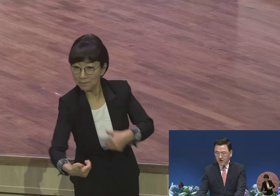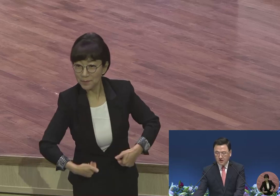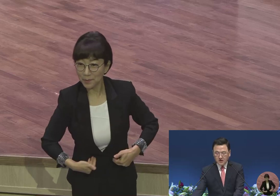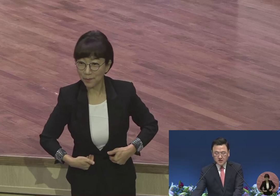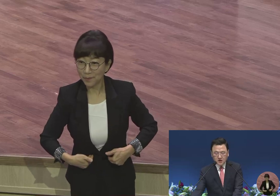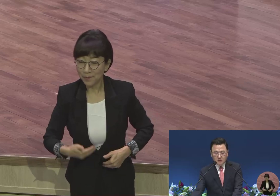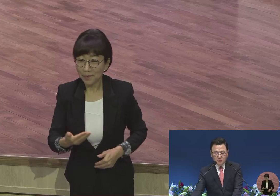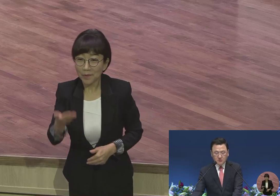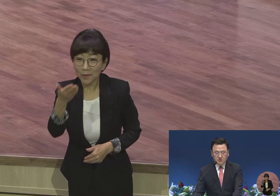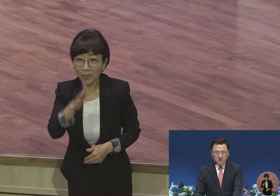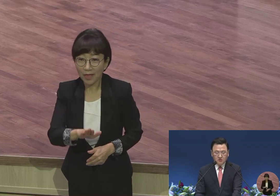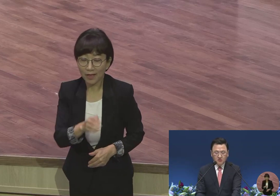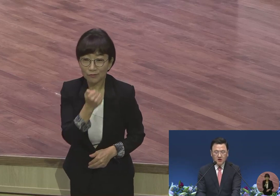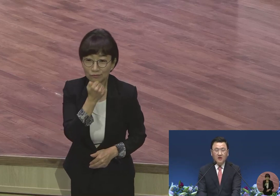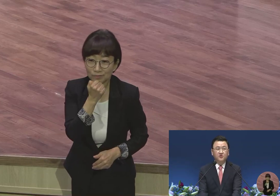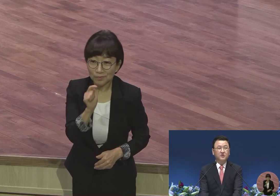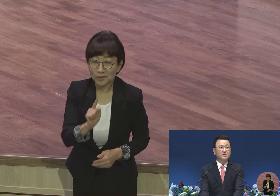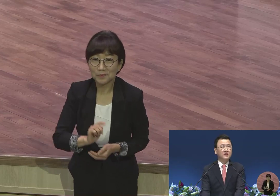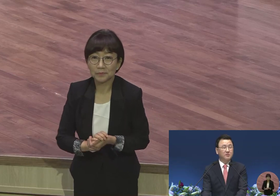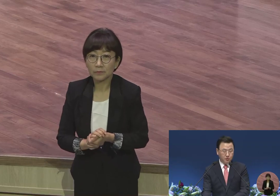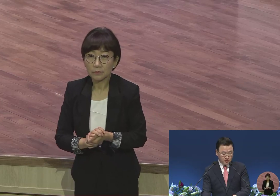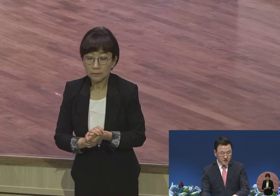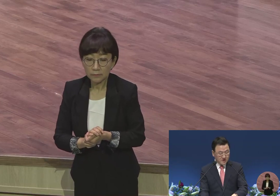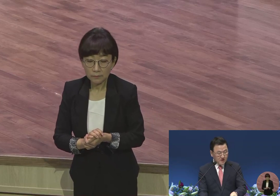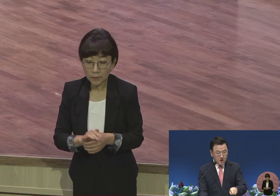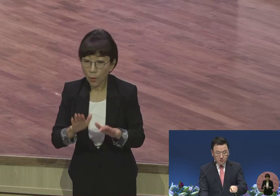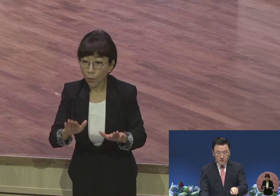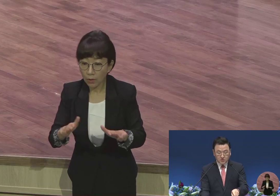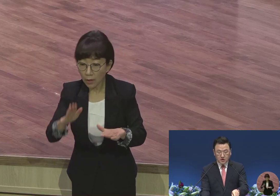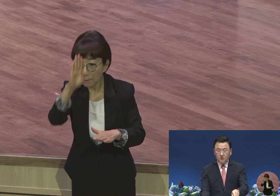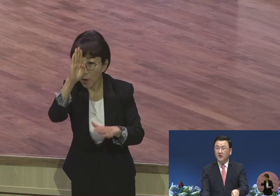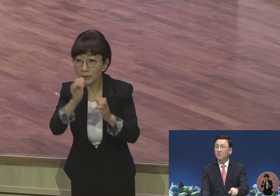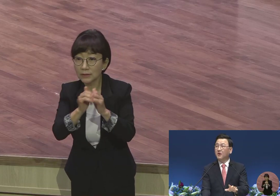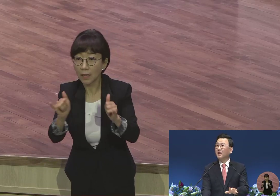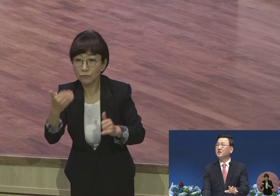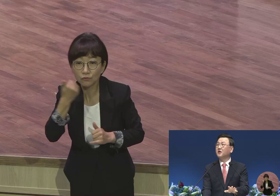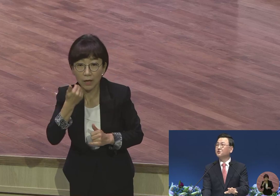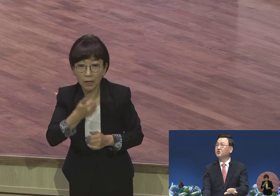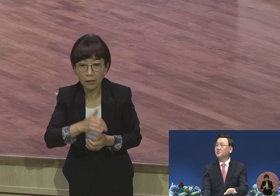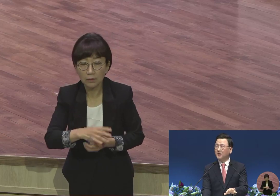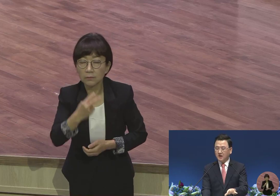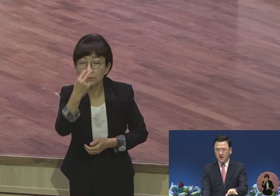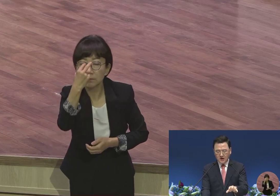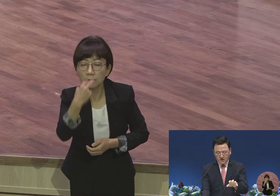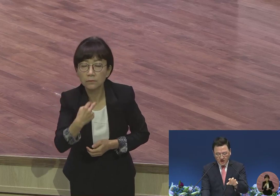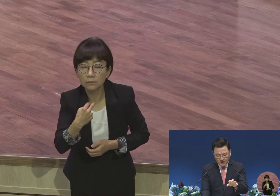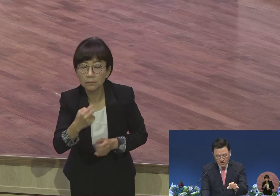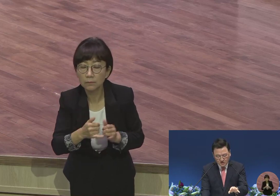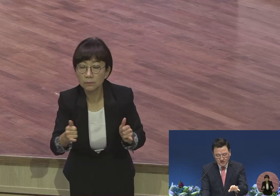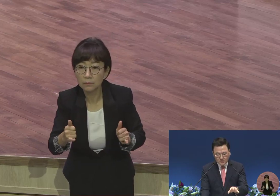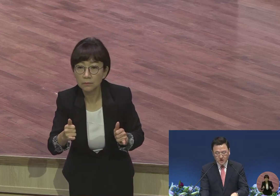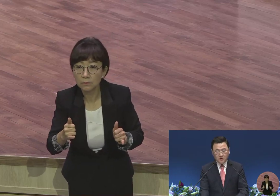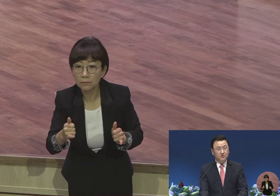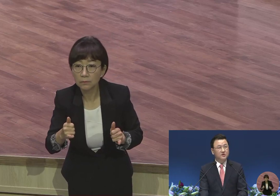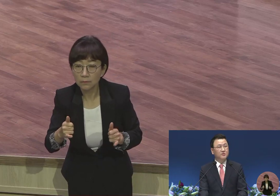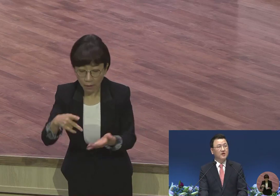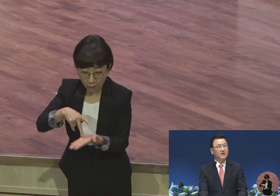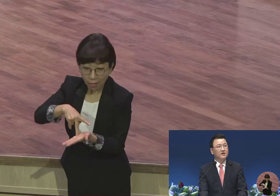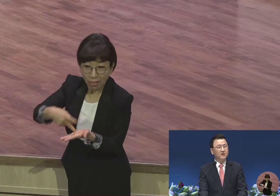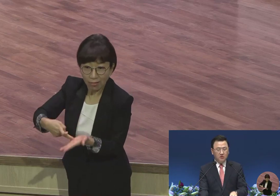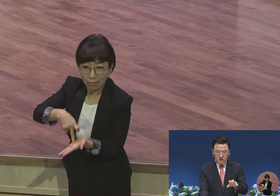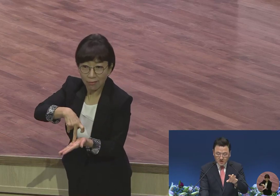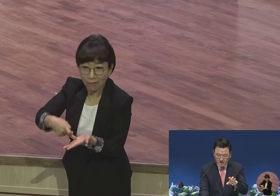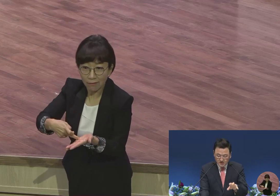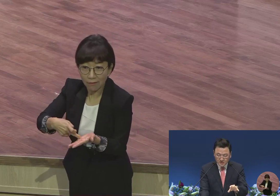물이 동할 때 제일 먼저 갈 수 있는 사람이 누굽니까? 오늘 성경에 보니까 맹인이 갈 수 있습니까? 다리 저는 사람이 갈 수